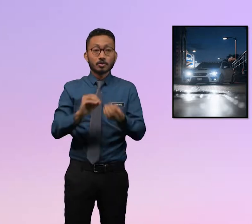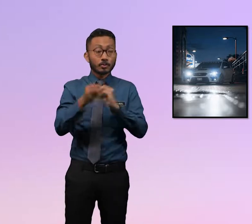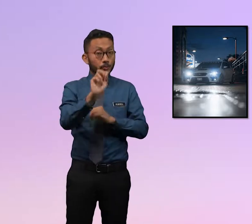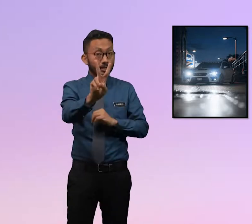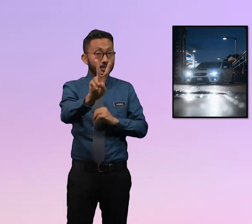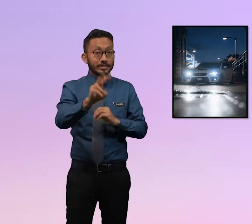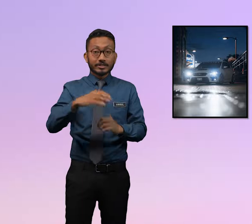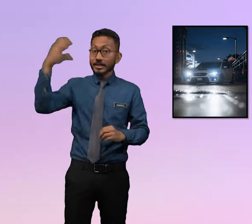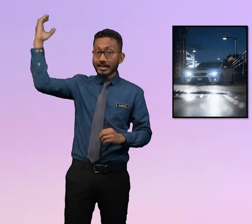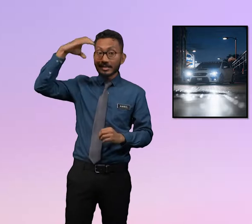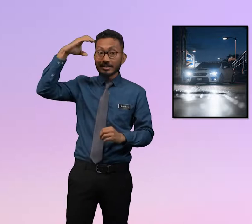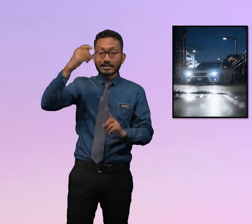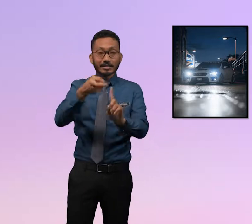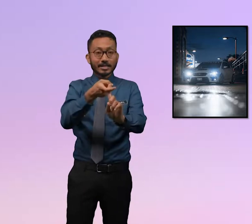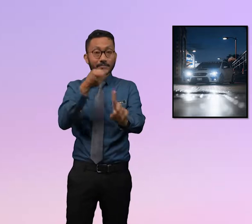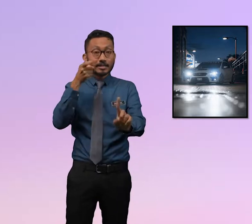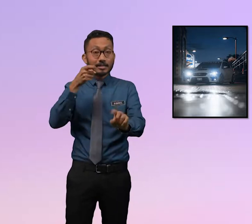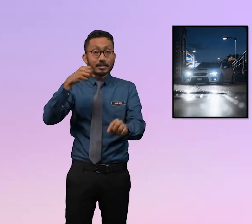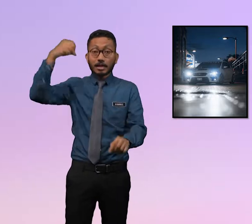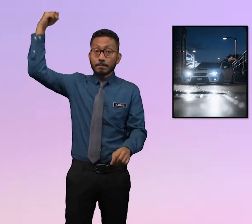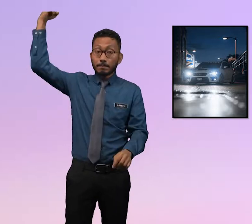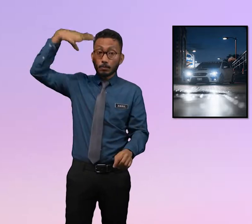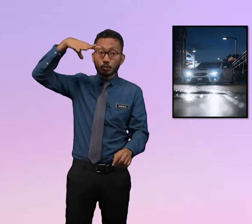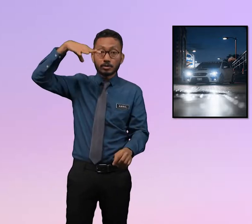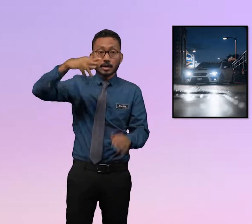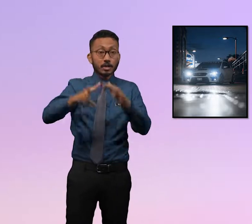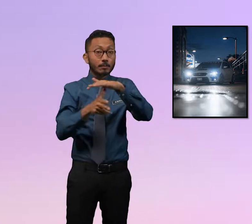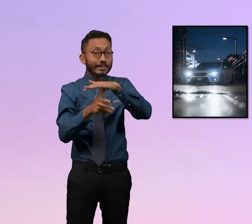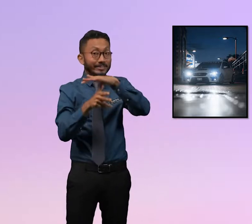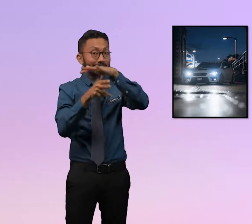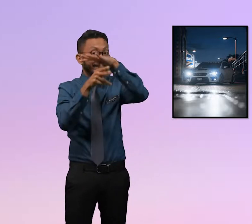Nombor dua, cahaya daripada lampu helikopter.